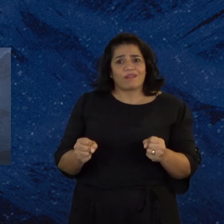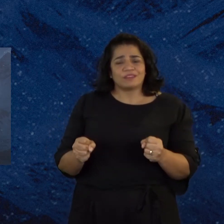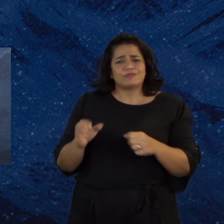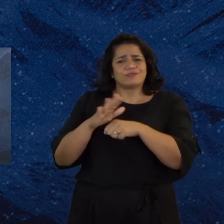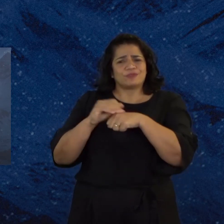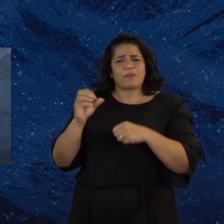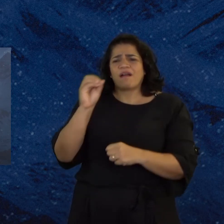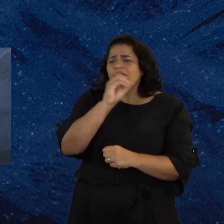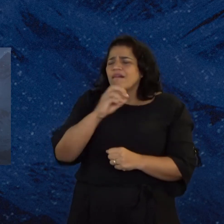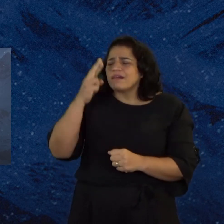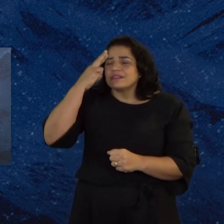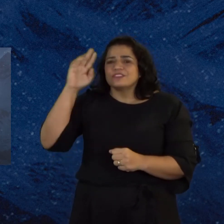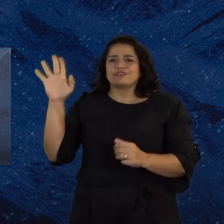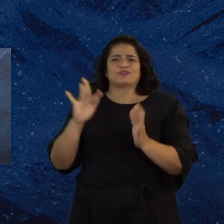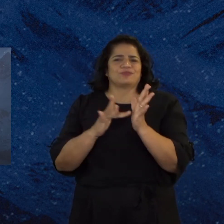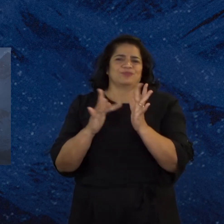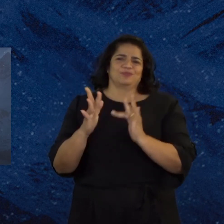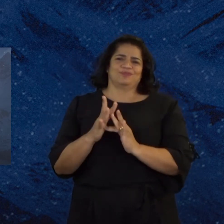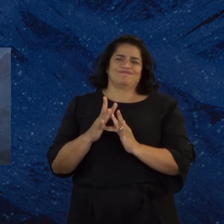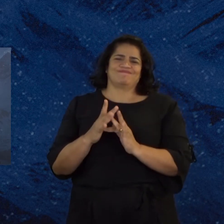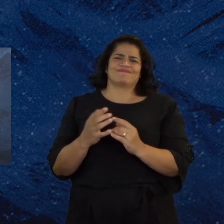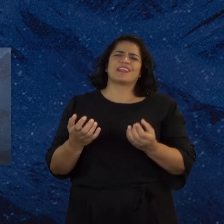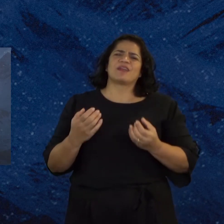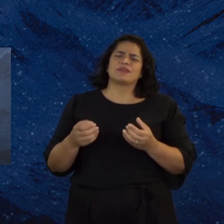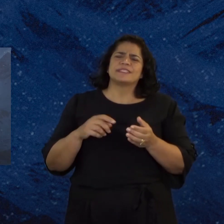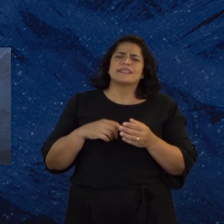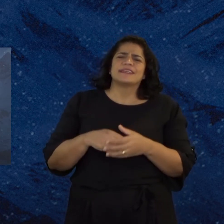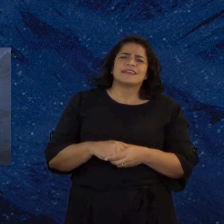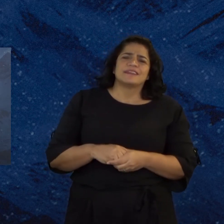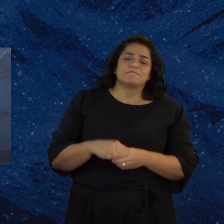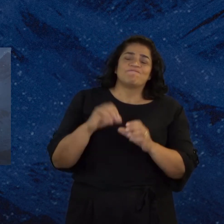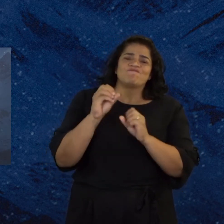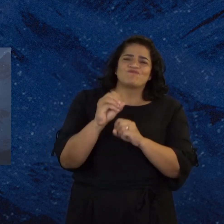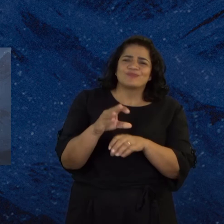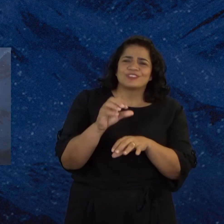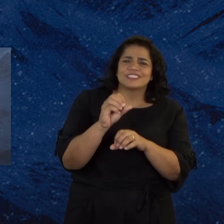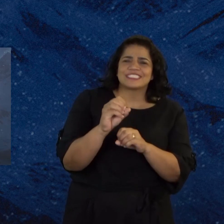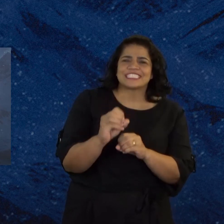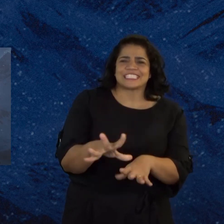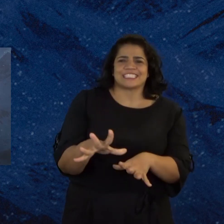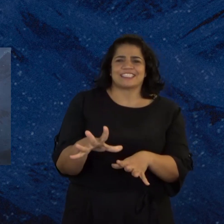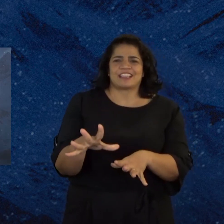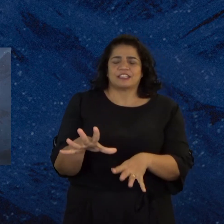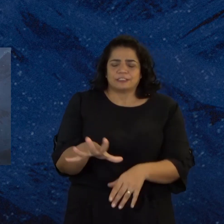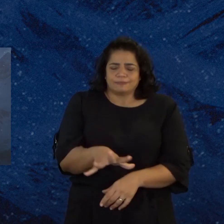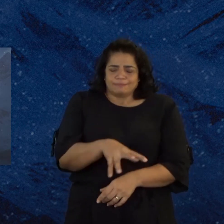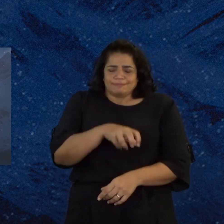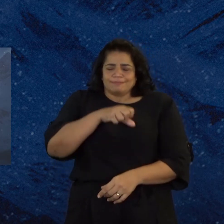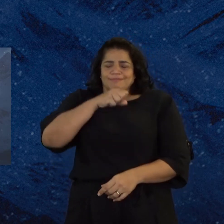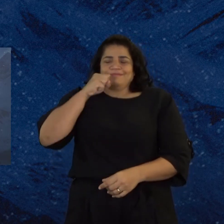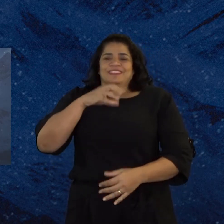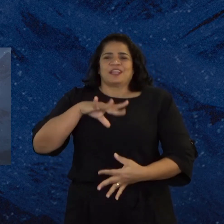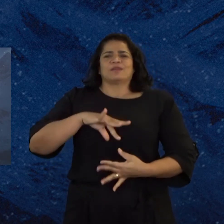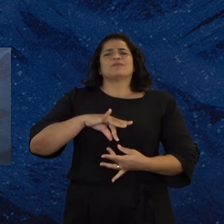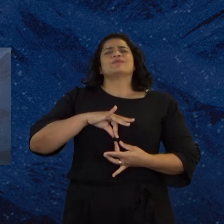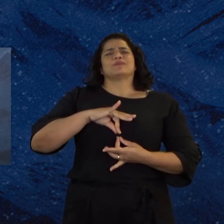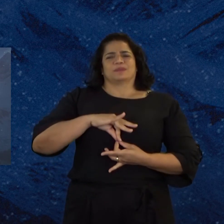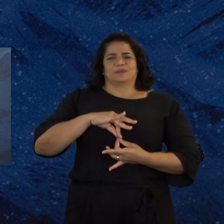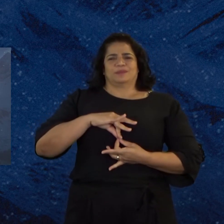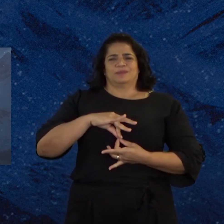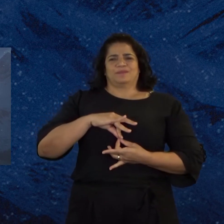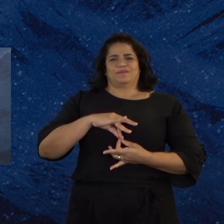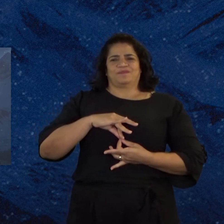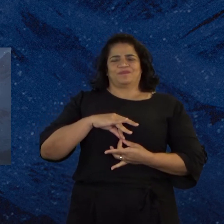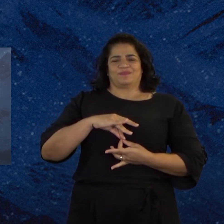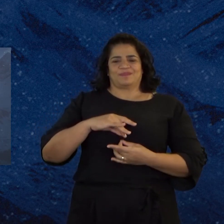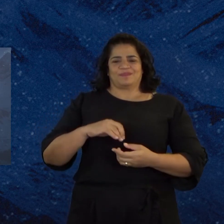Eu quero te ensinar a respiração espiritual. Eu quero te ensinar a entrar nessa outra dimensão por meio da respiração